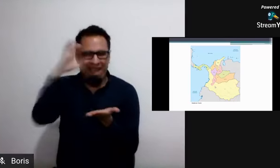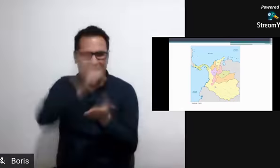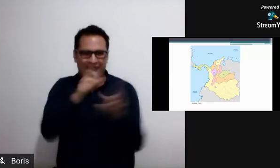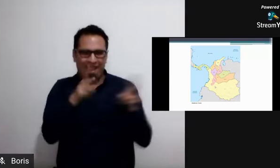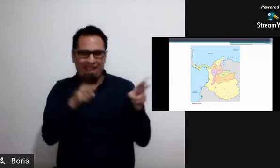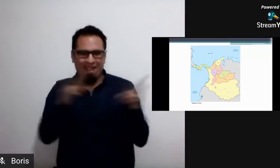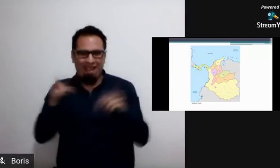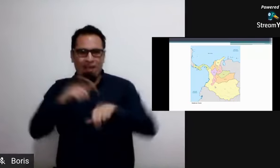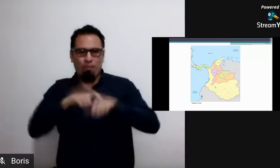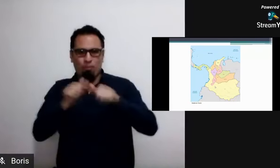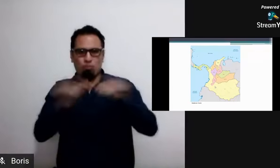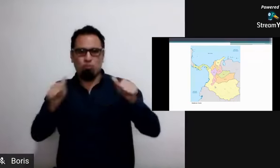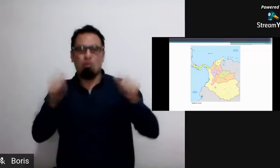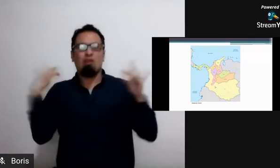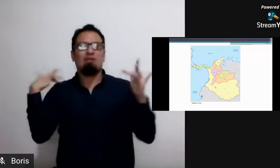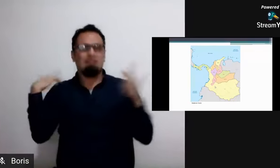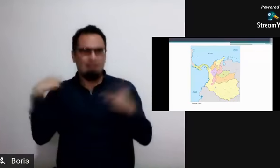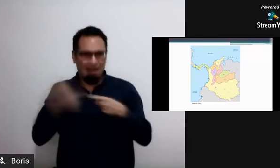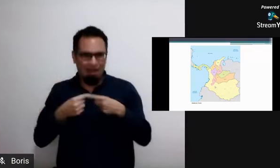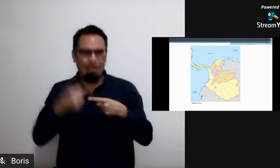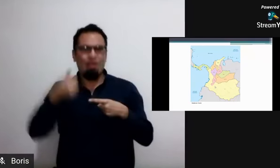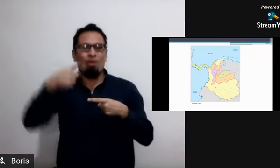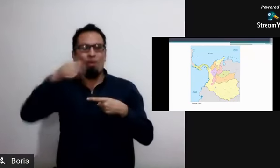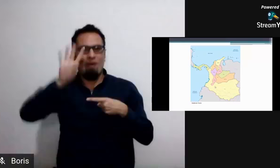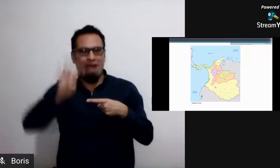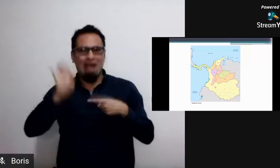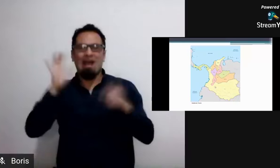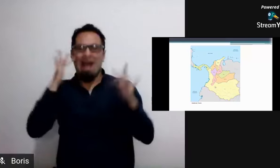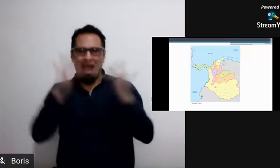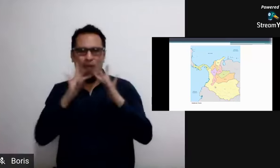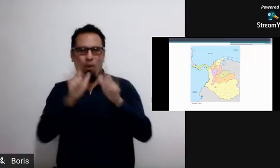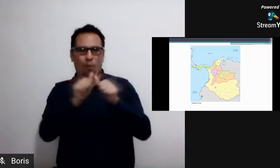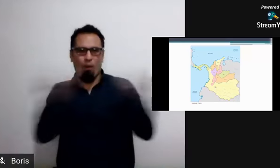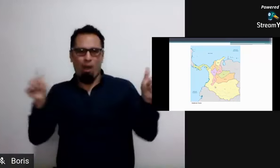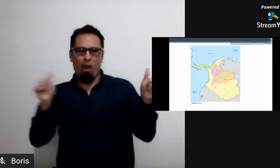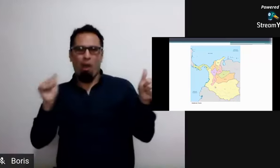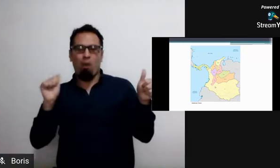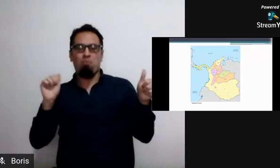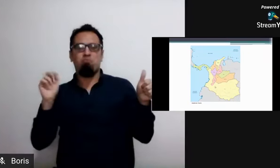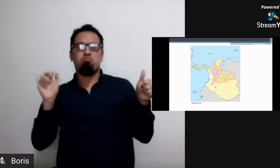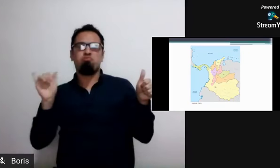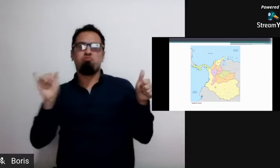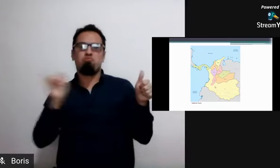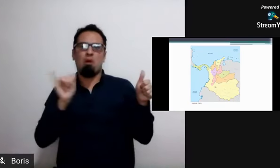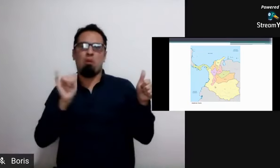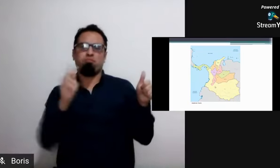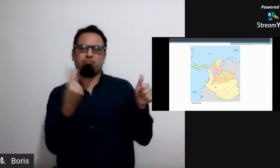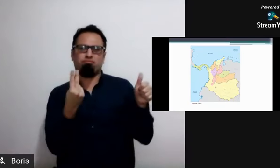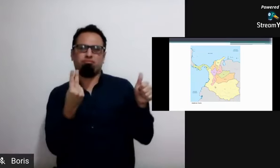el gobierno colombiano en estas diferentes estructuras federalistas, centralistas, en